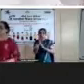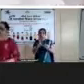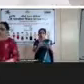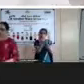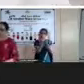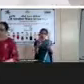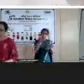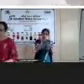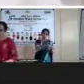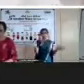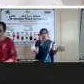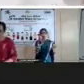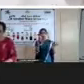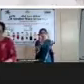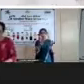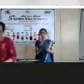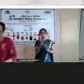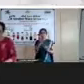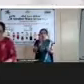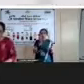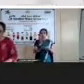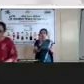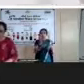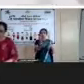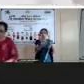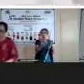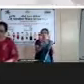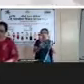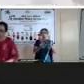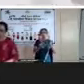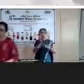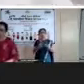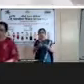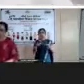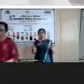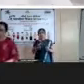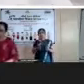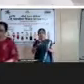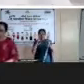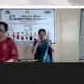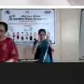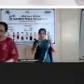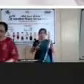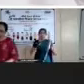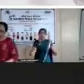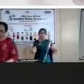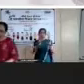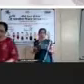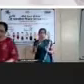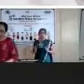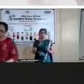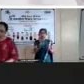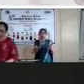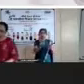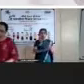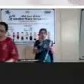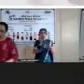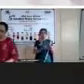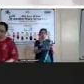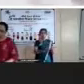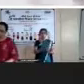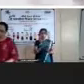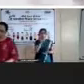भी प्रोत्साहित करेगा और उनके लिए रोजगार और उद्यमशीलता का भी मार्ग प्रशस्त करेगा। हमारे देश के यशस्वी प्रधानमंत्री आदरणीय श्री